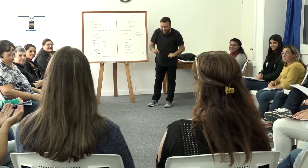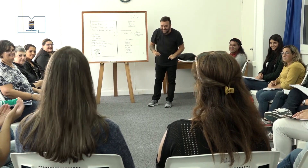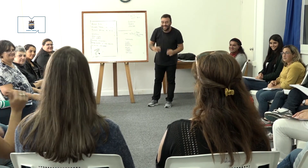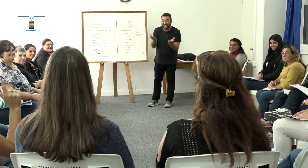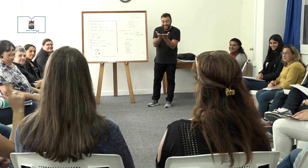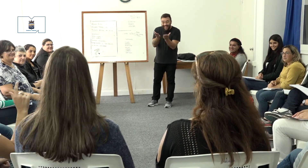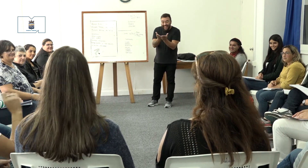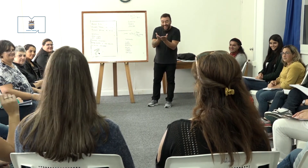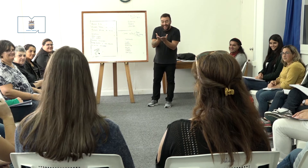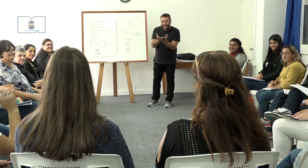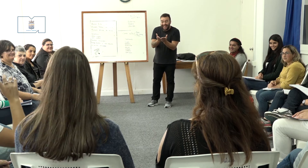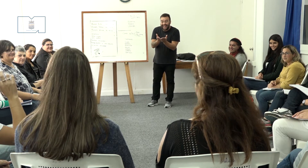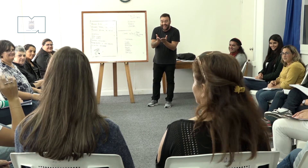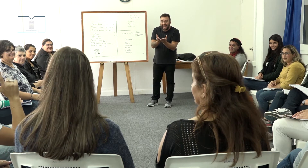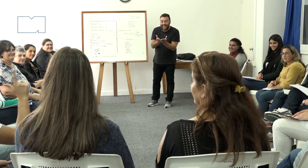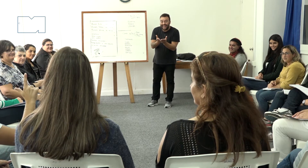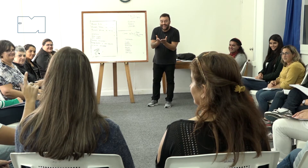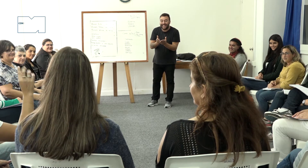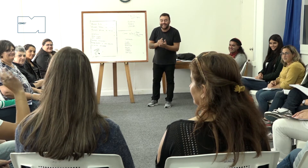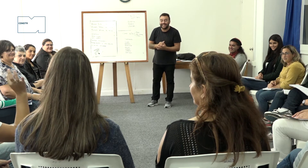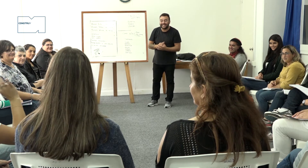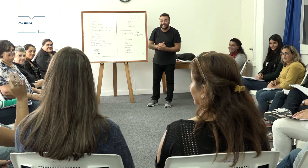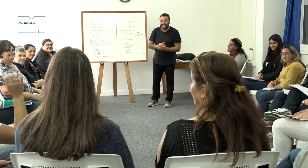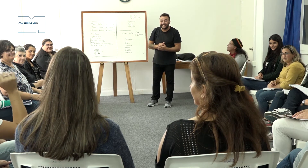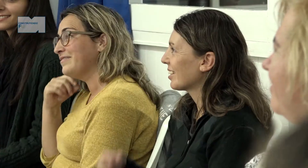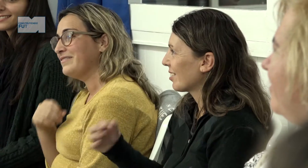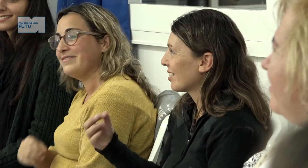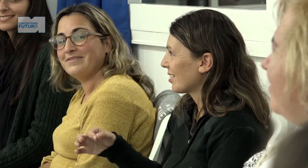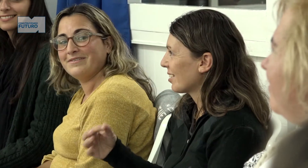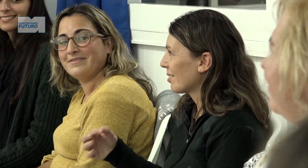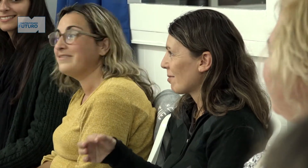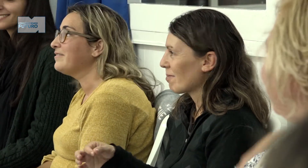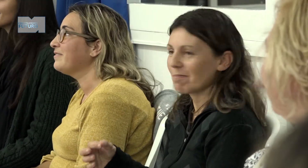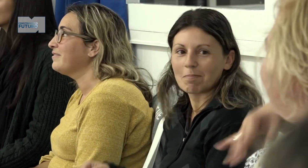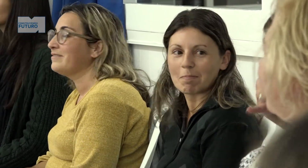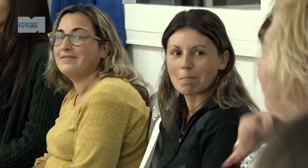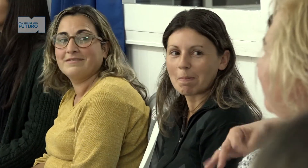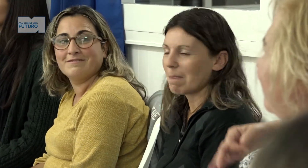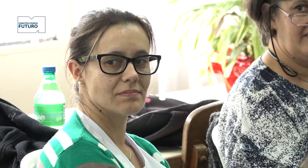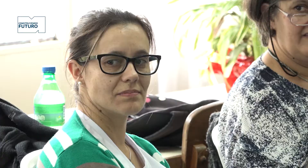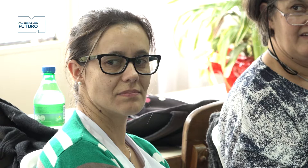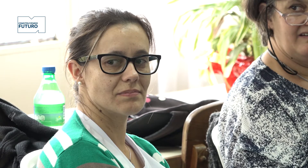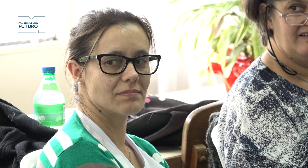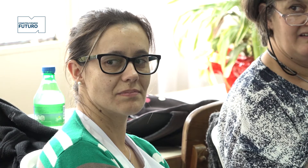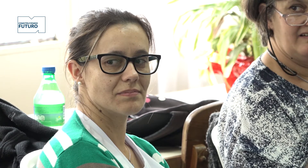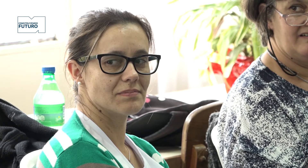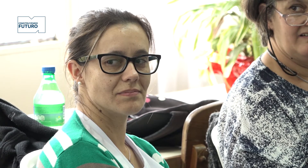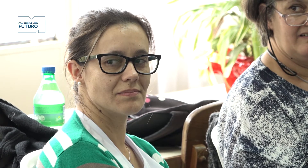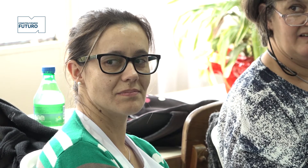para poder incluir. Después tenemos el curso de lengua de señas y la licenciatura en lengua de señas, que